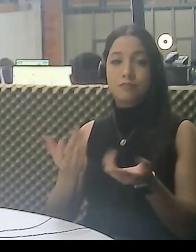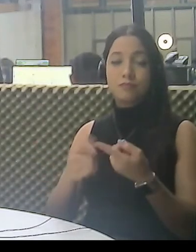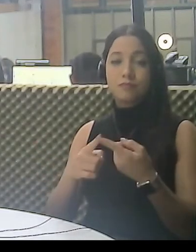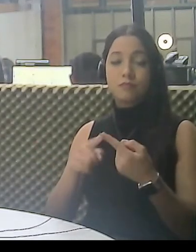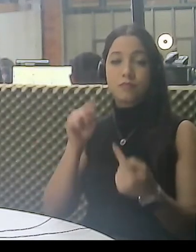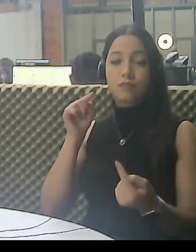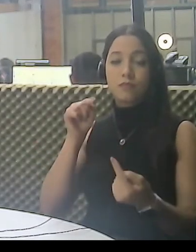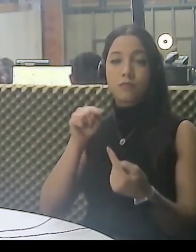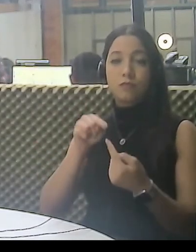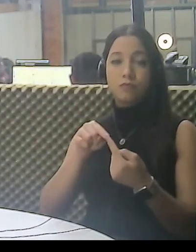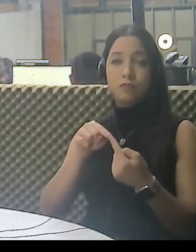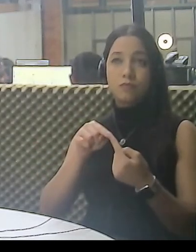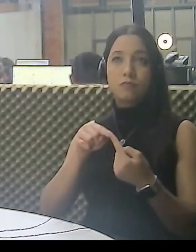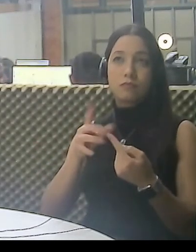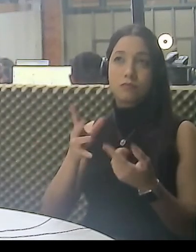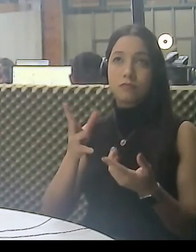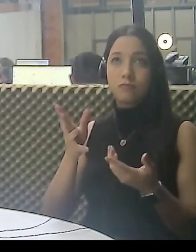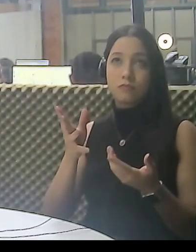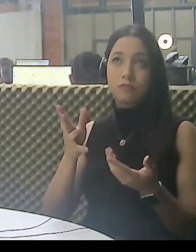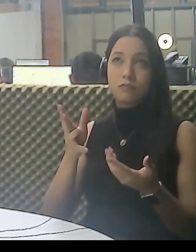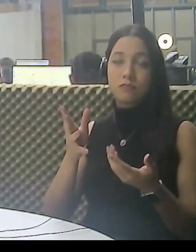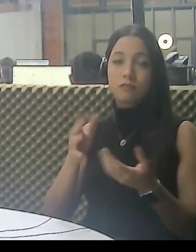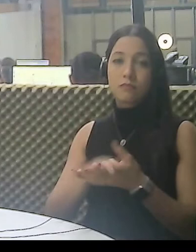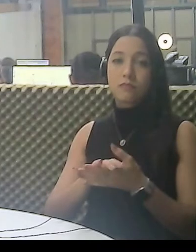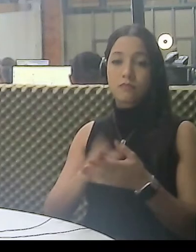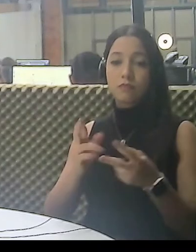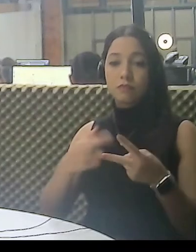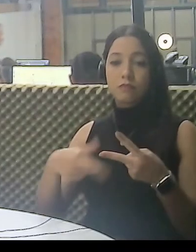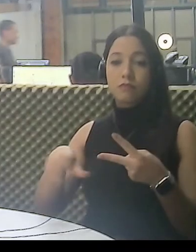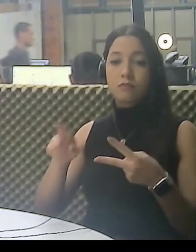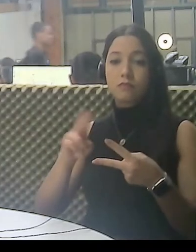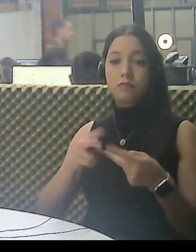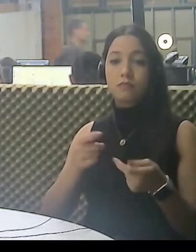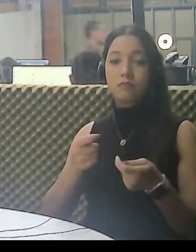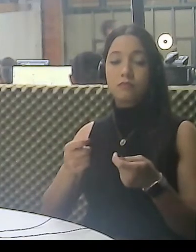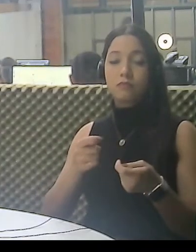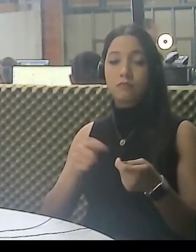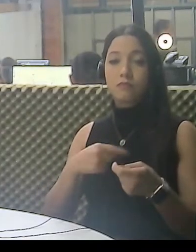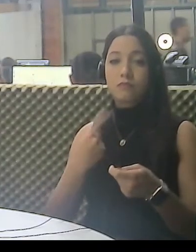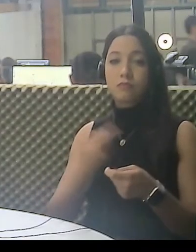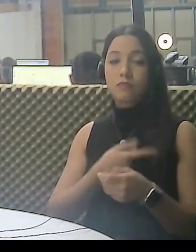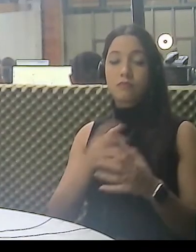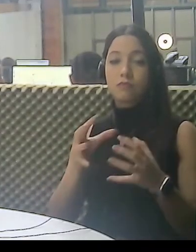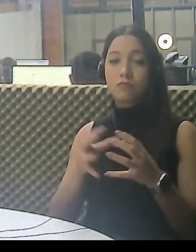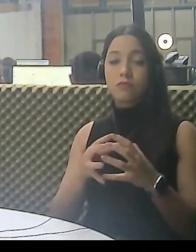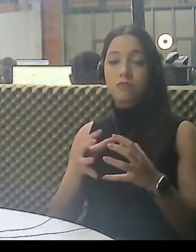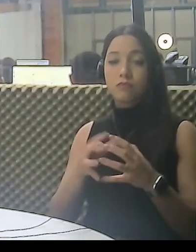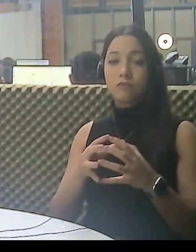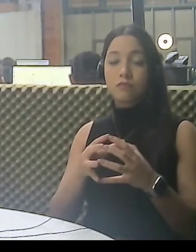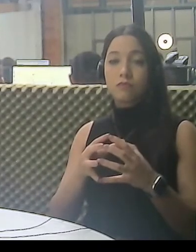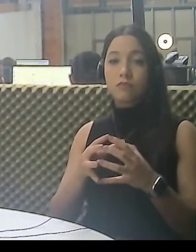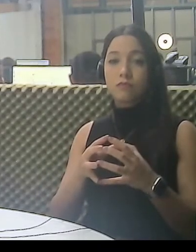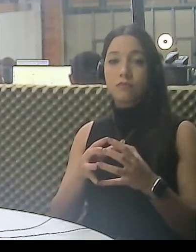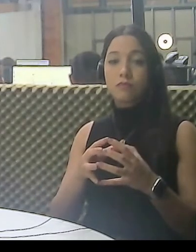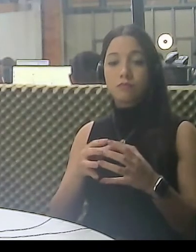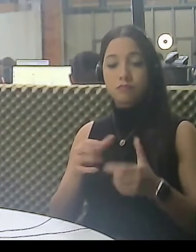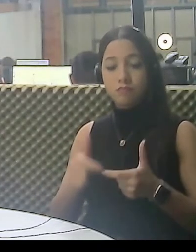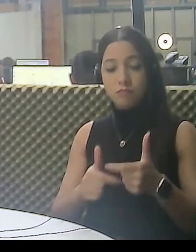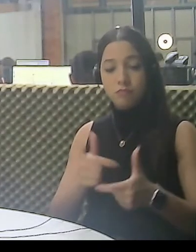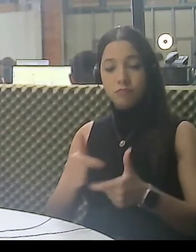visa a disponibilidade de recursos para a nossa Irmandade, para que a gente possa colocar em